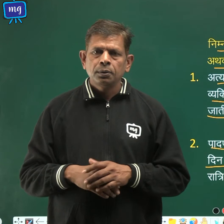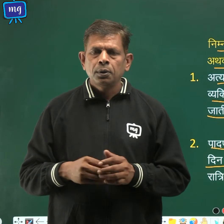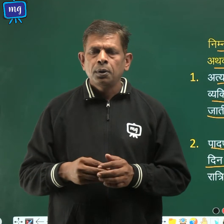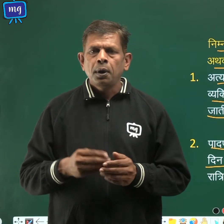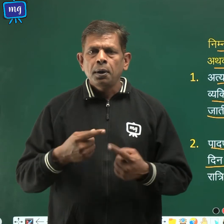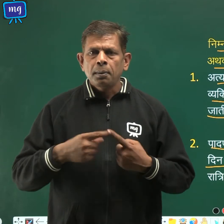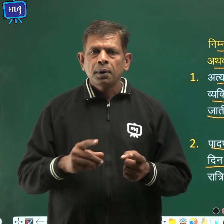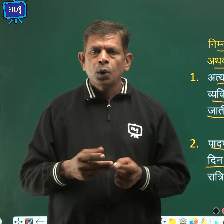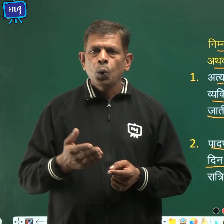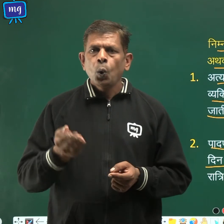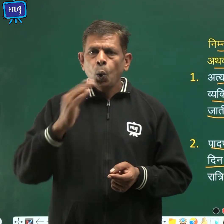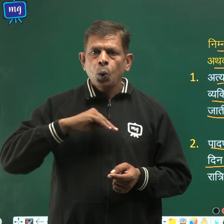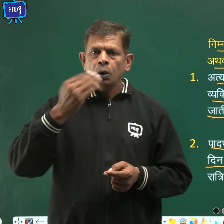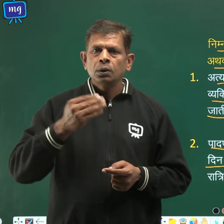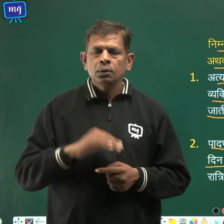जबकि श्वसन